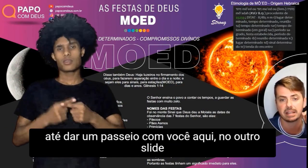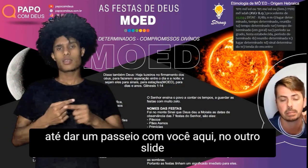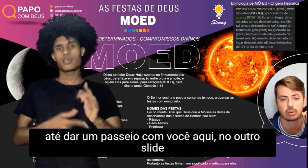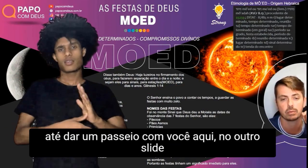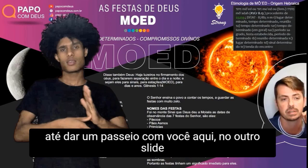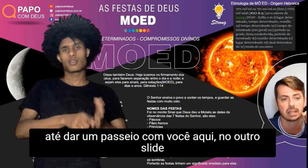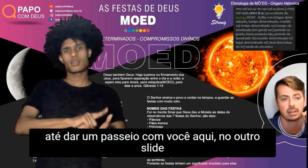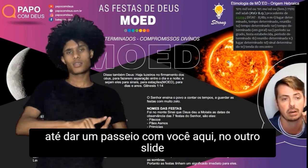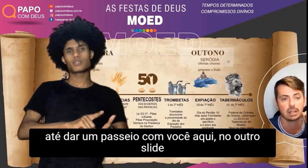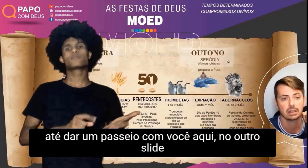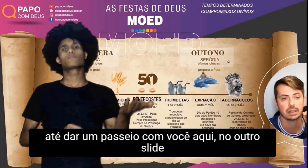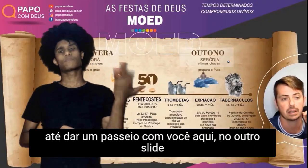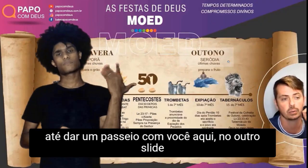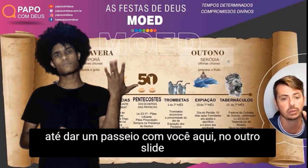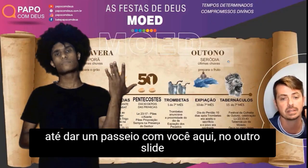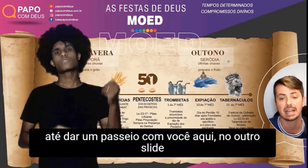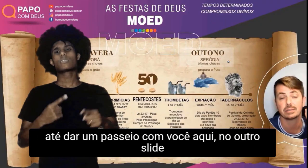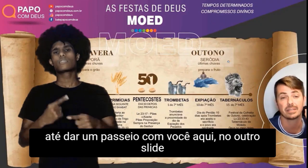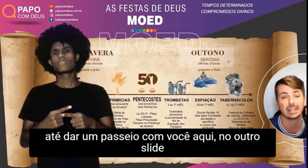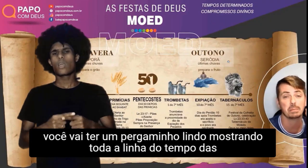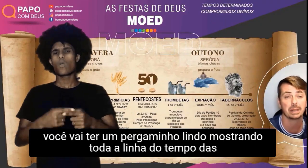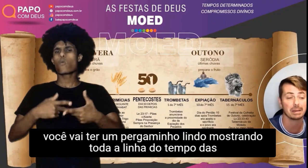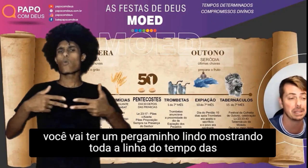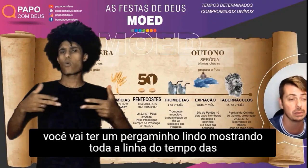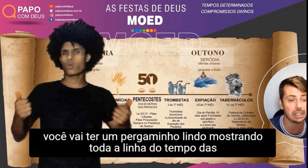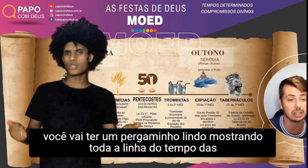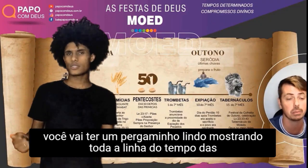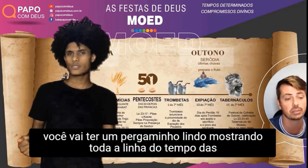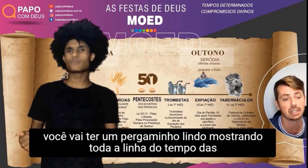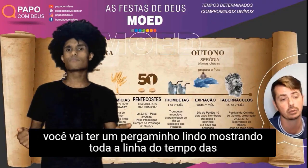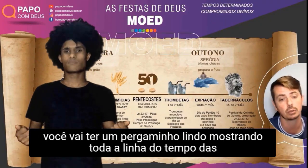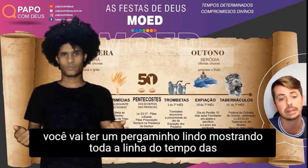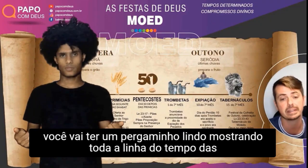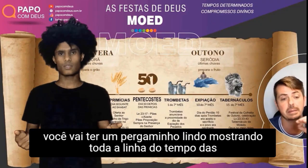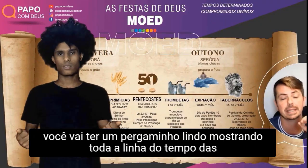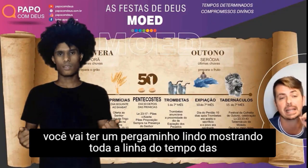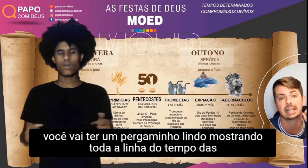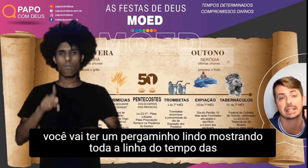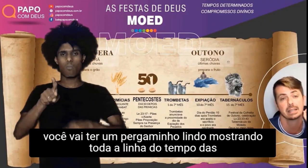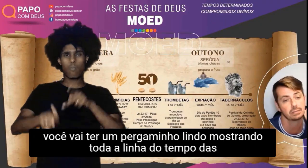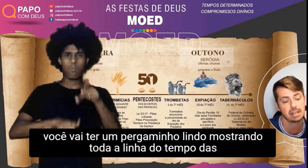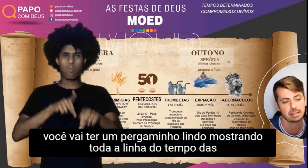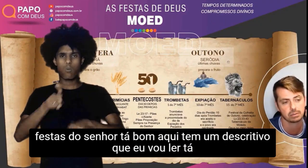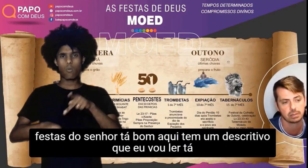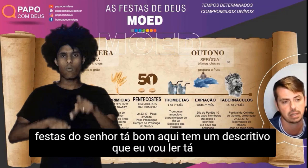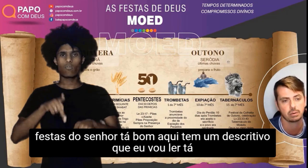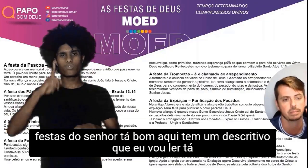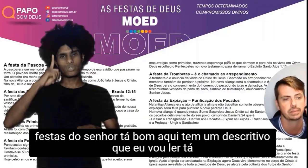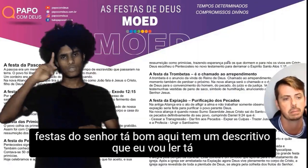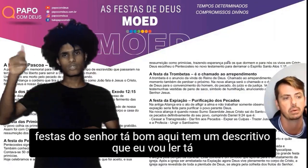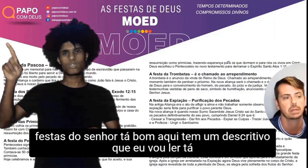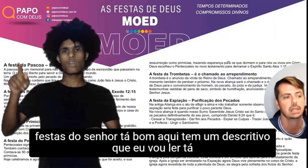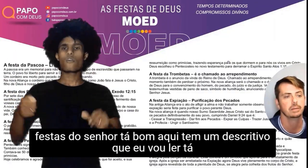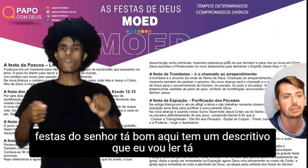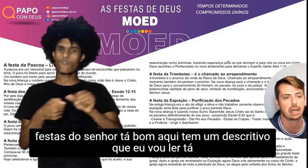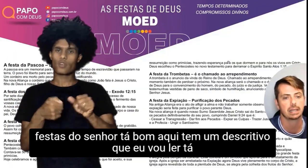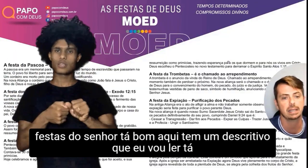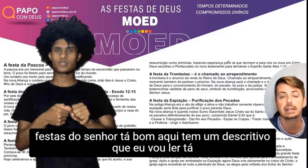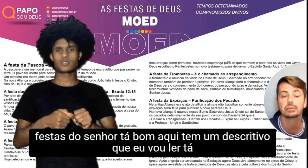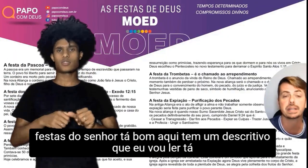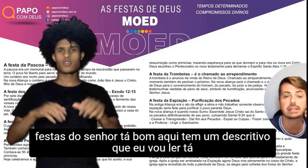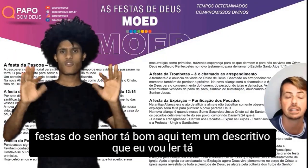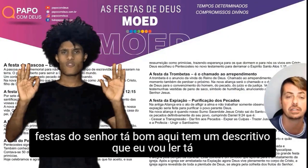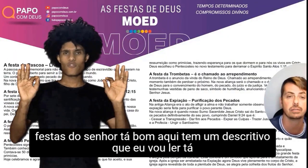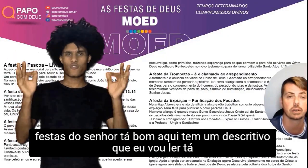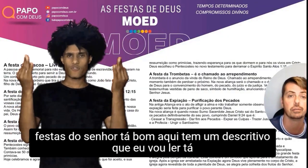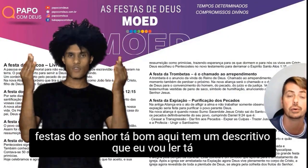dar um passeio com você aqui, ó. No outro slide você vai ter um pergaminho lindo mostrando toda a timeline das festas do Senhor, tá bom? Aqui